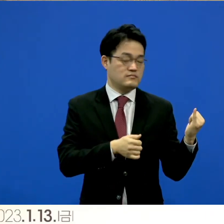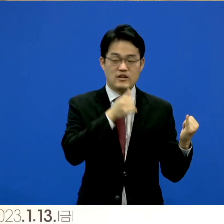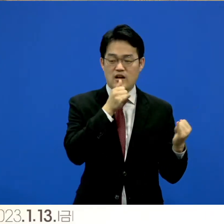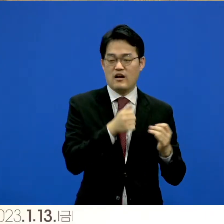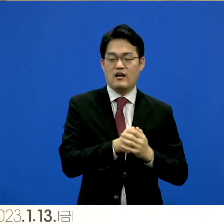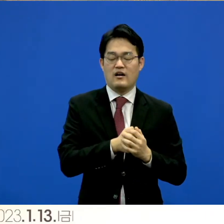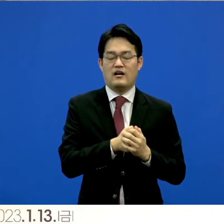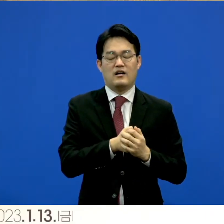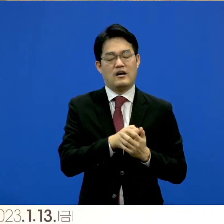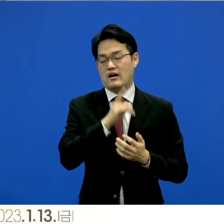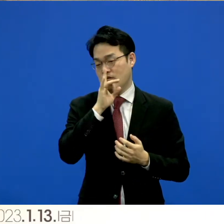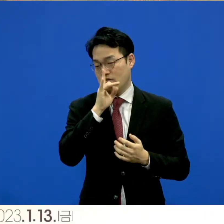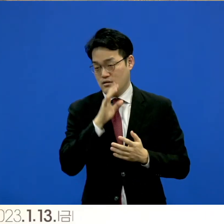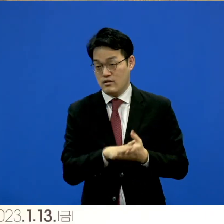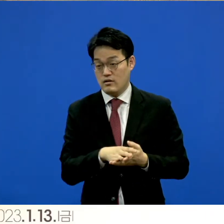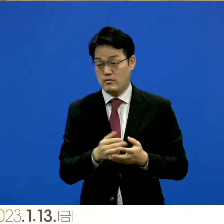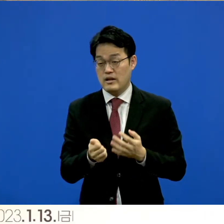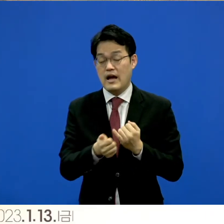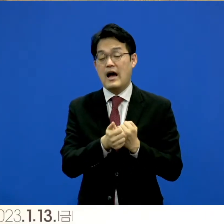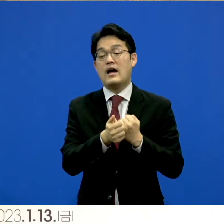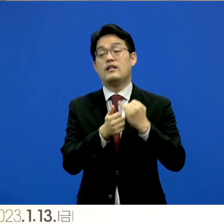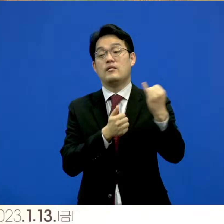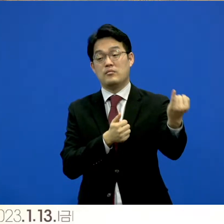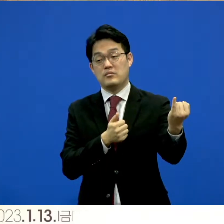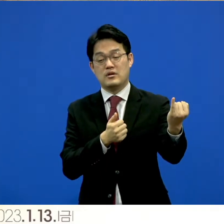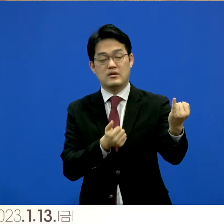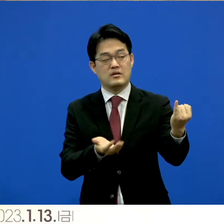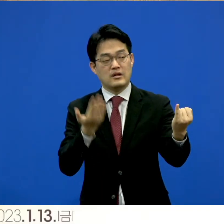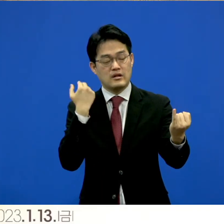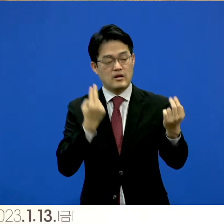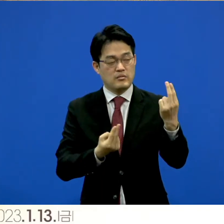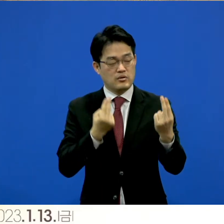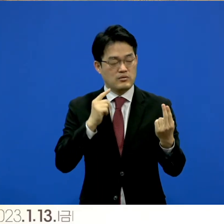내 몸이 이전 같지 않아도 환대해 줘야 돼.